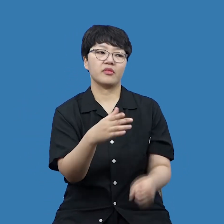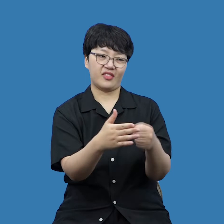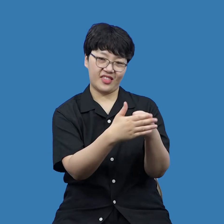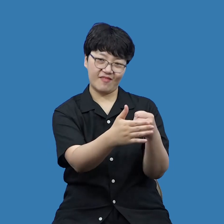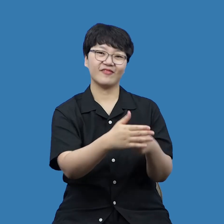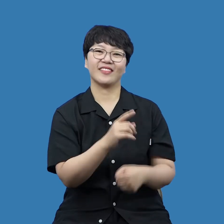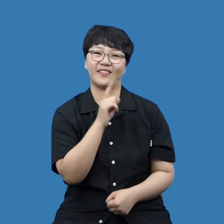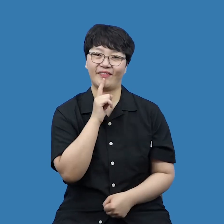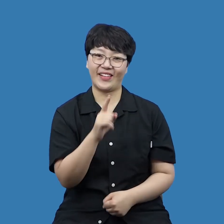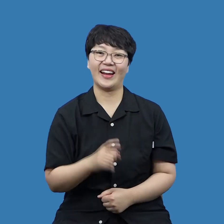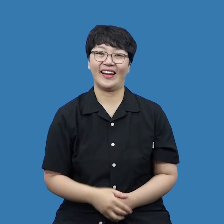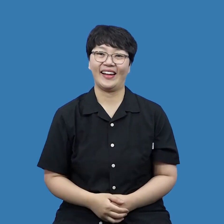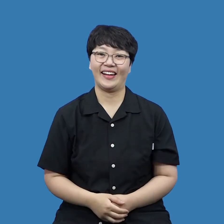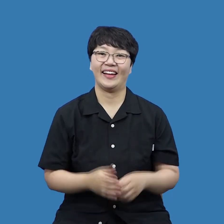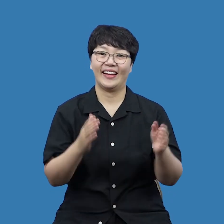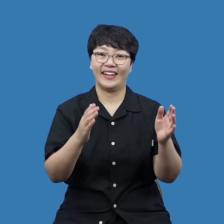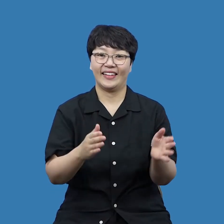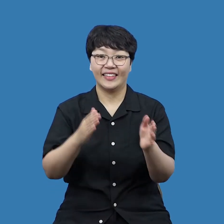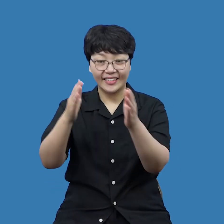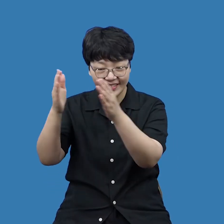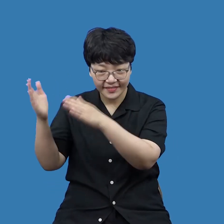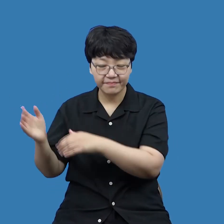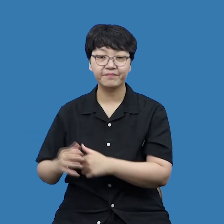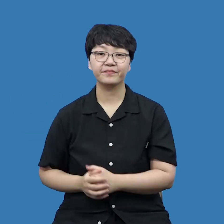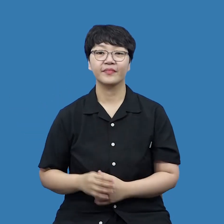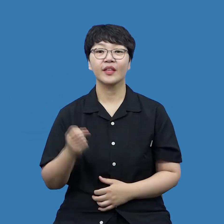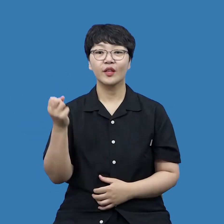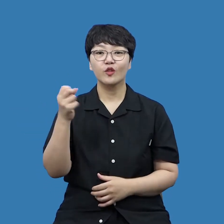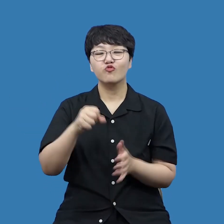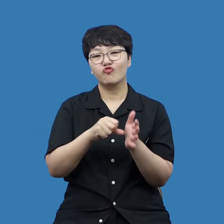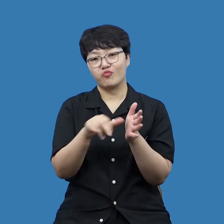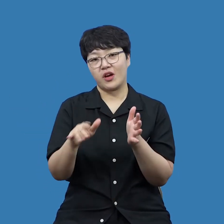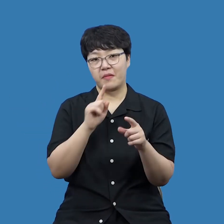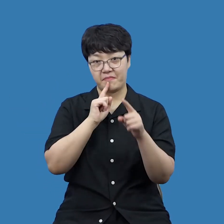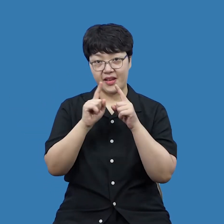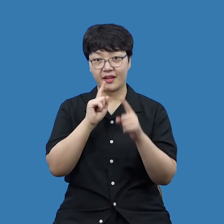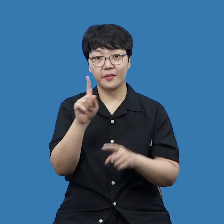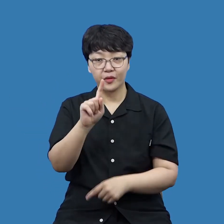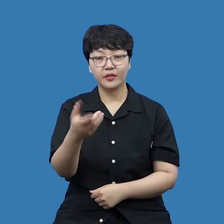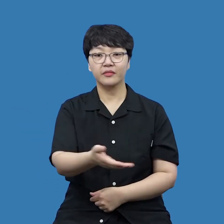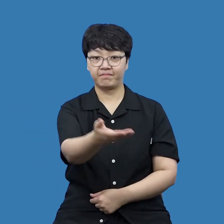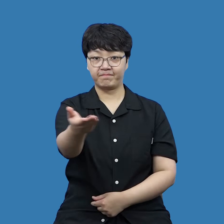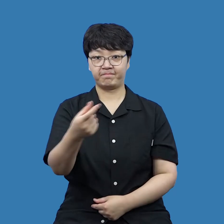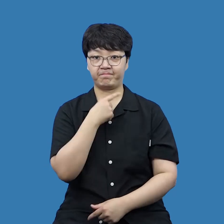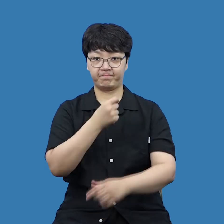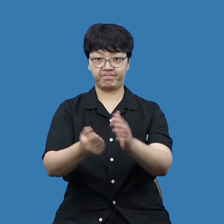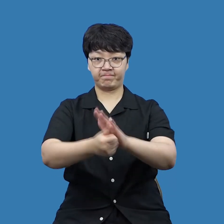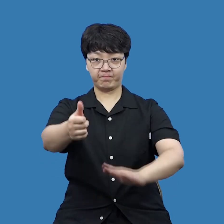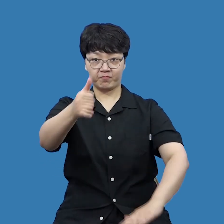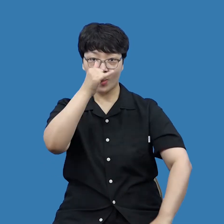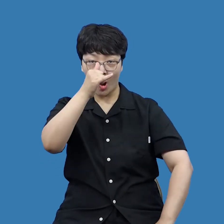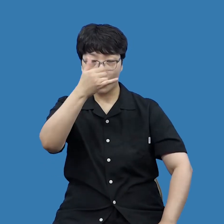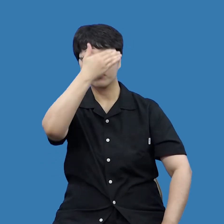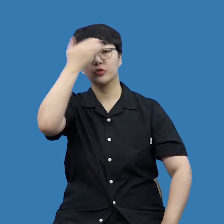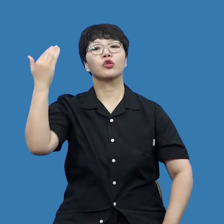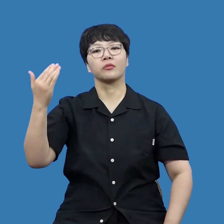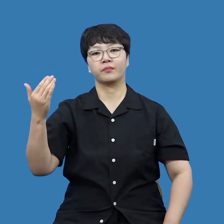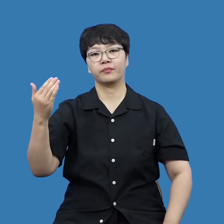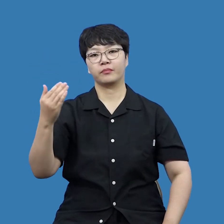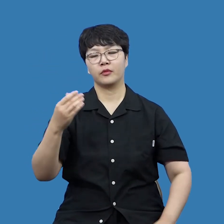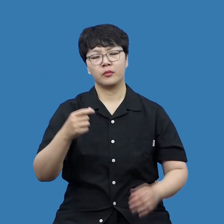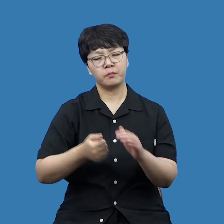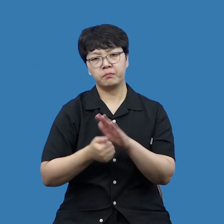시드니 그린버그는 당신이 아직도 꿈을 꾸고 있다면 당신은 청년이다. 그러나 더 이상 꾸어야 할